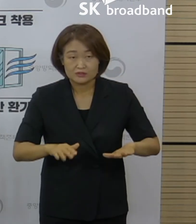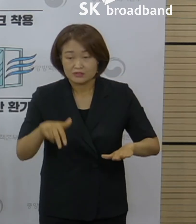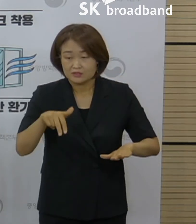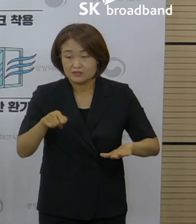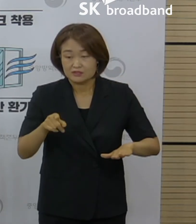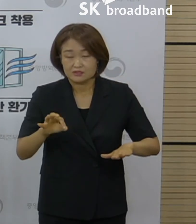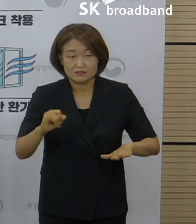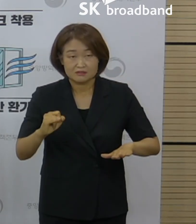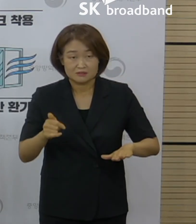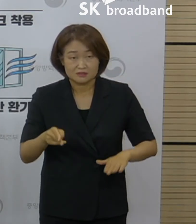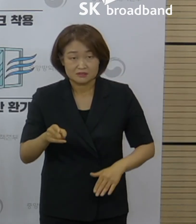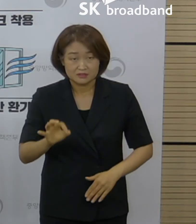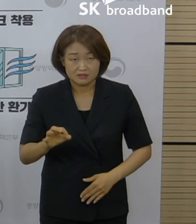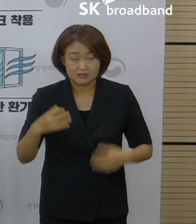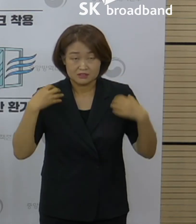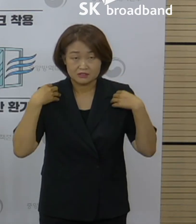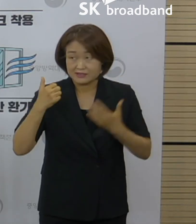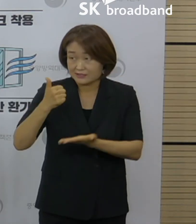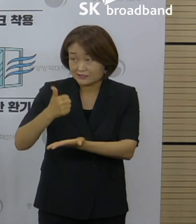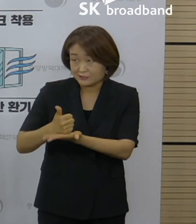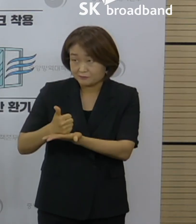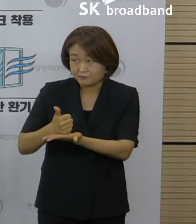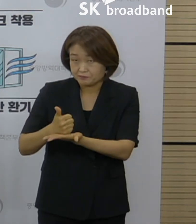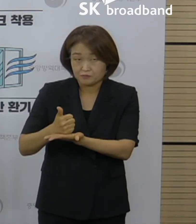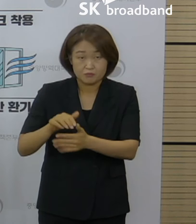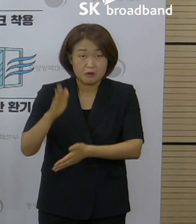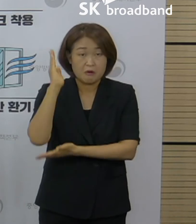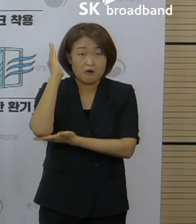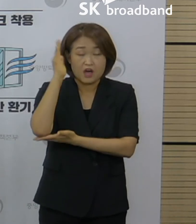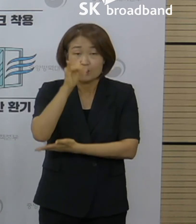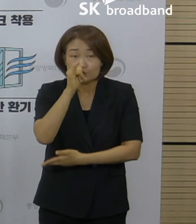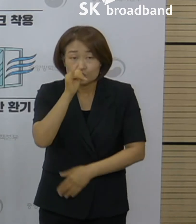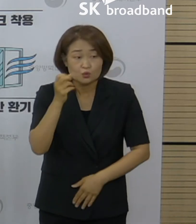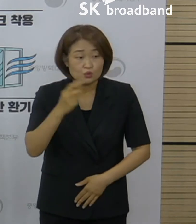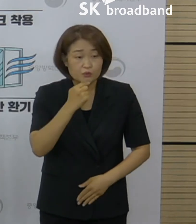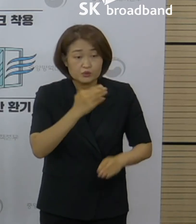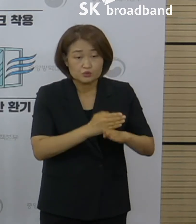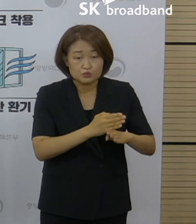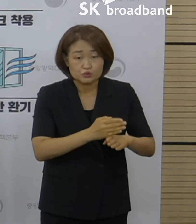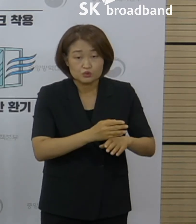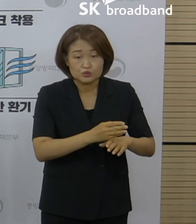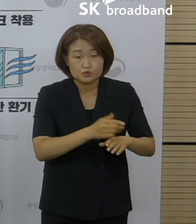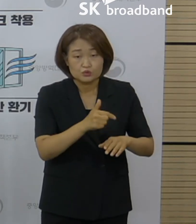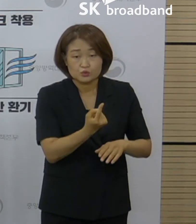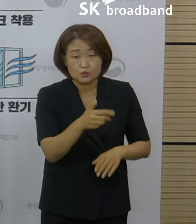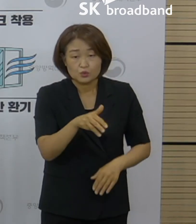대국민 담화 또 민주노총 방문이 왜 이루어진 것인지 설명해 달라고 했습니다.